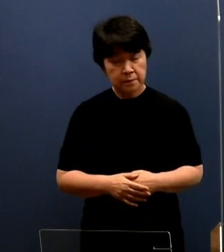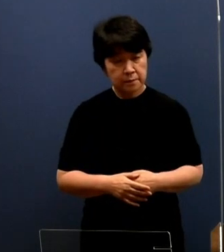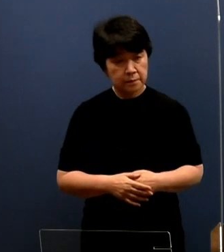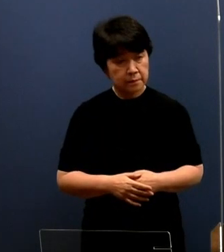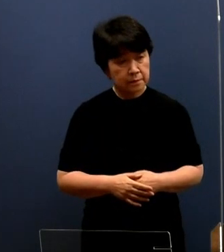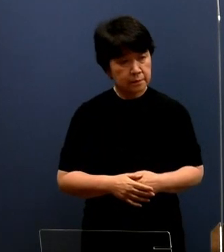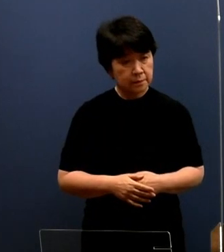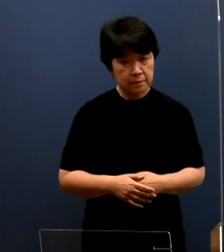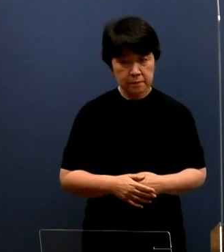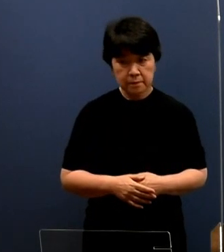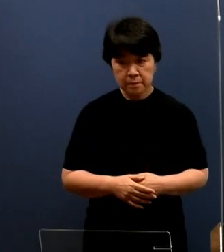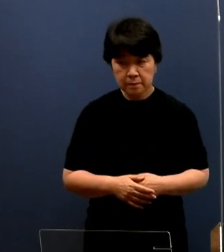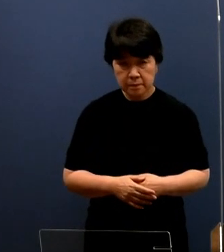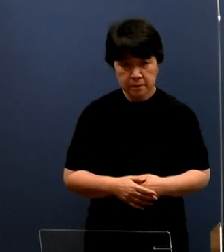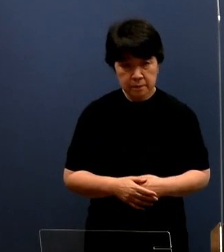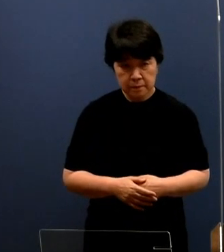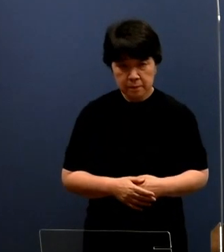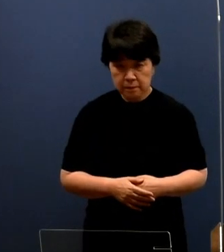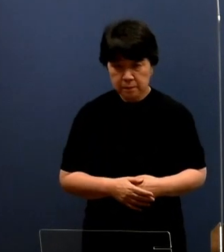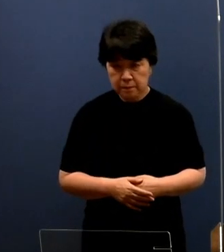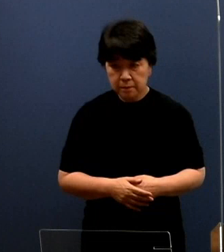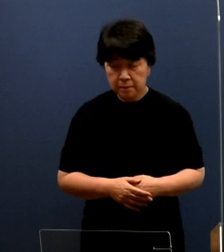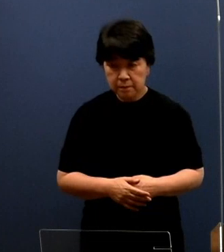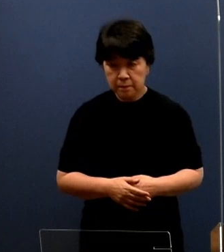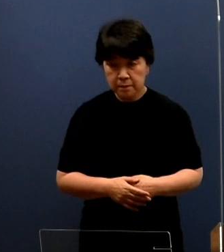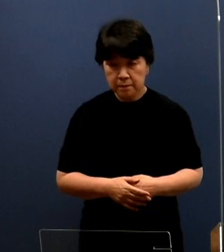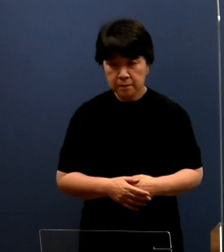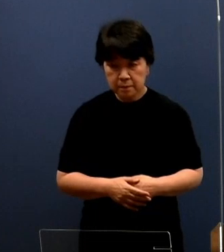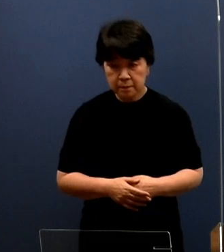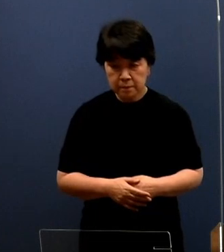その他ご質問ございますでしょうか。 はい、す